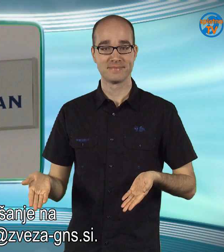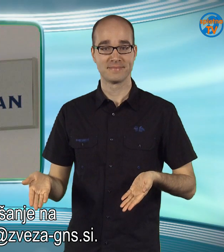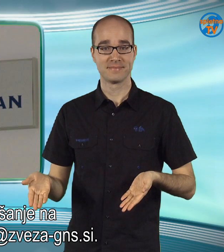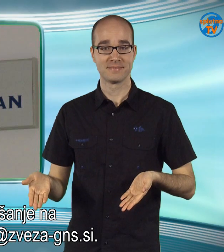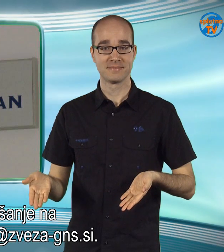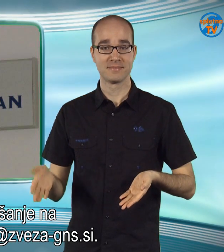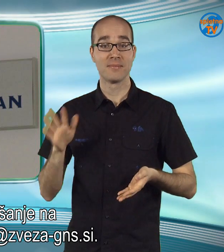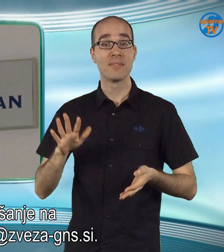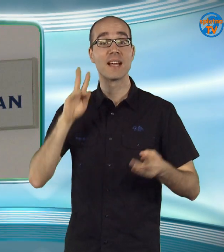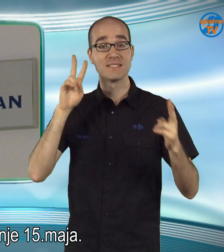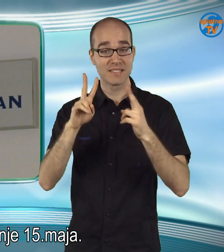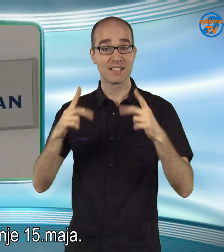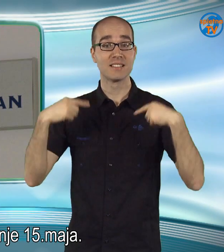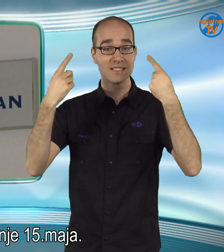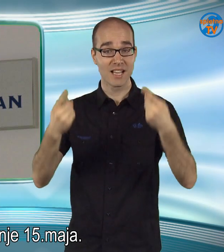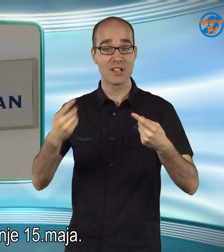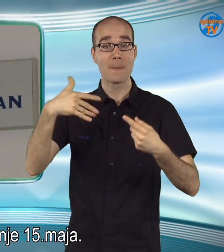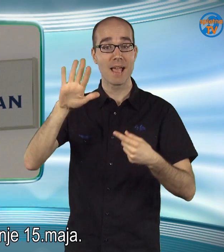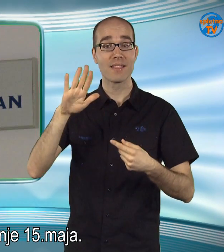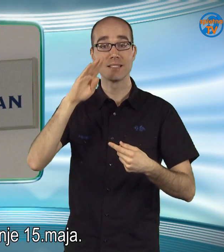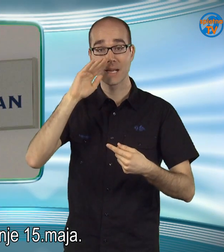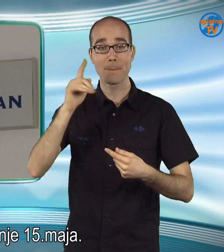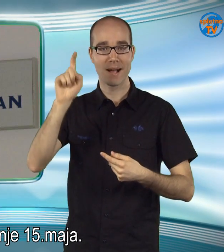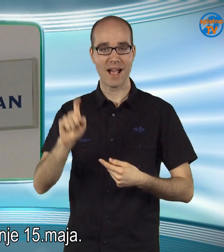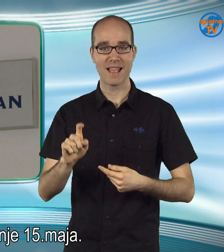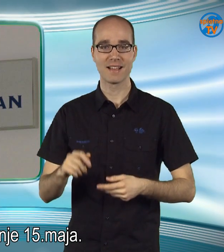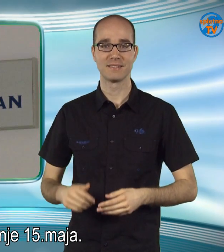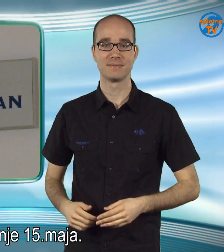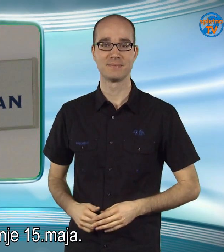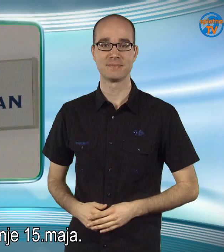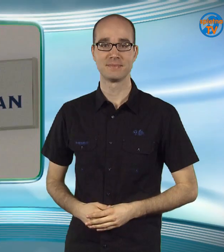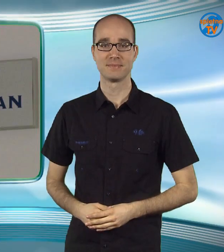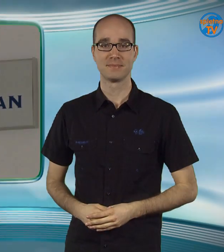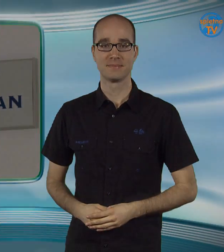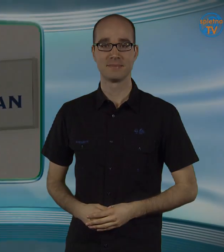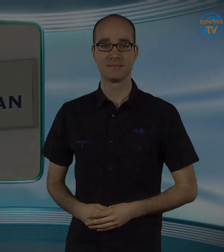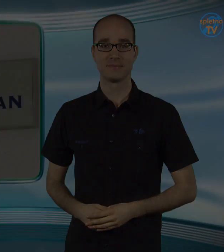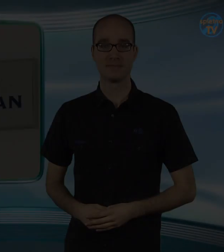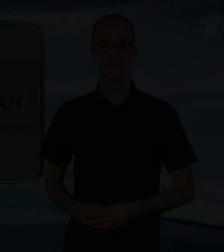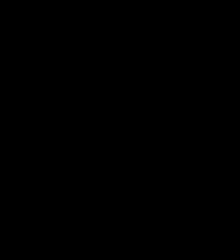spletna.tv@zveza-gns.si. Nasvidenje 15. maja.